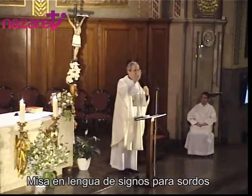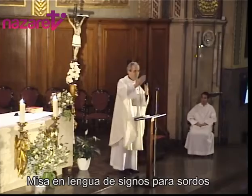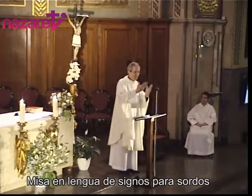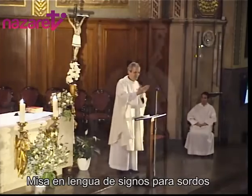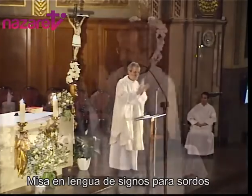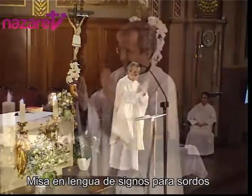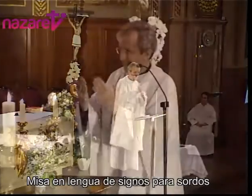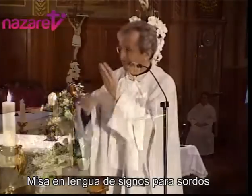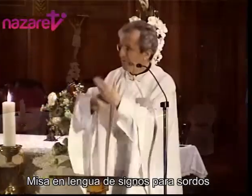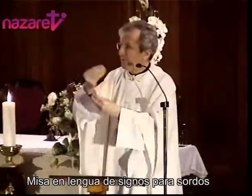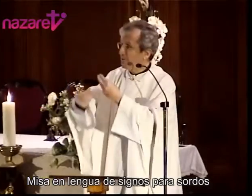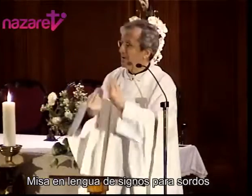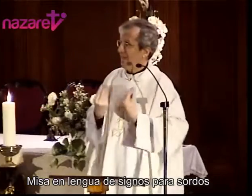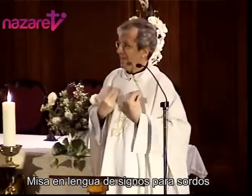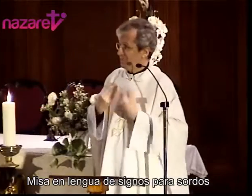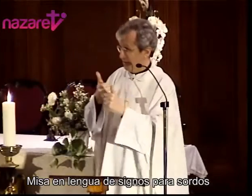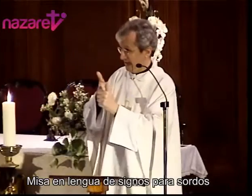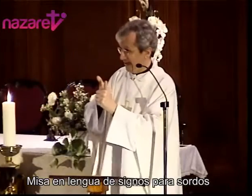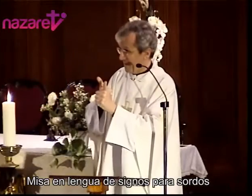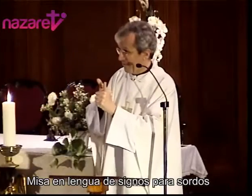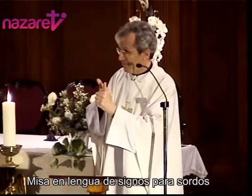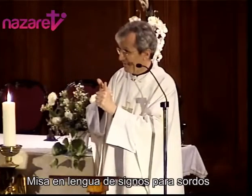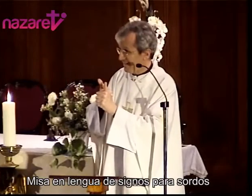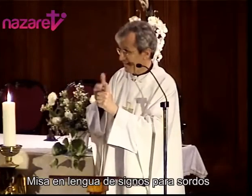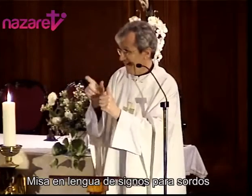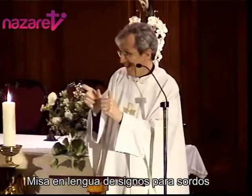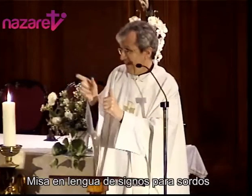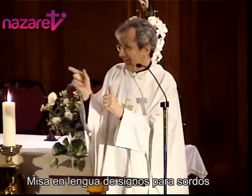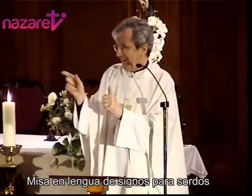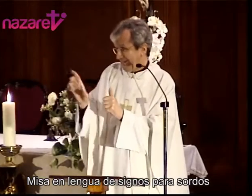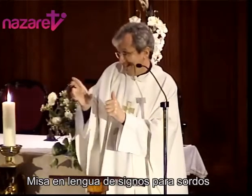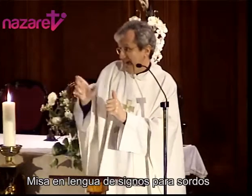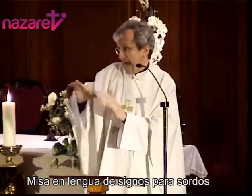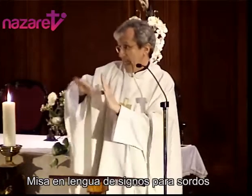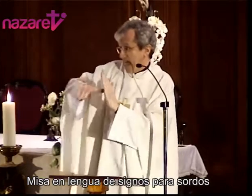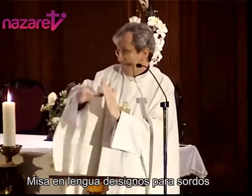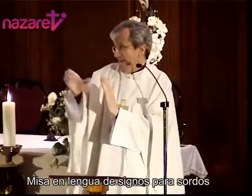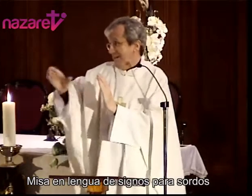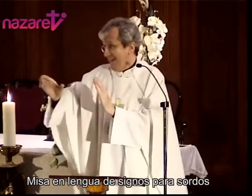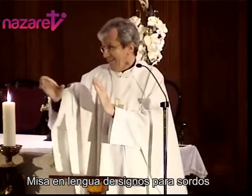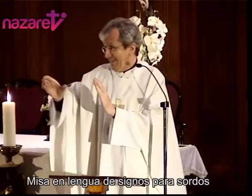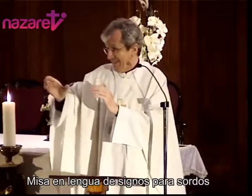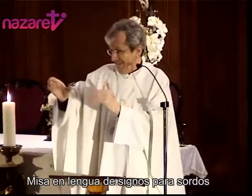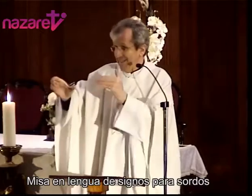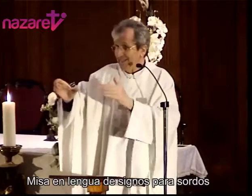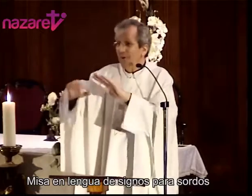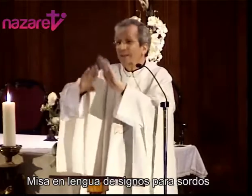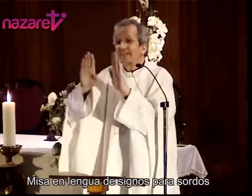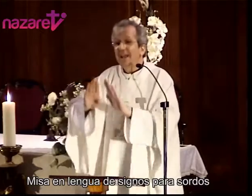principio del libro de los Hechos de los Apóstoles, que es más tarde de lo que es el